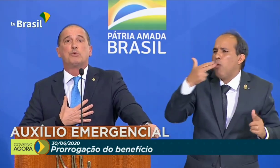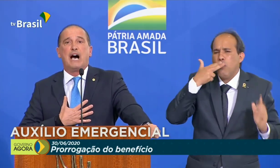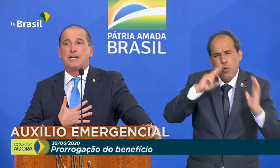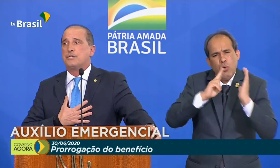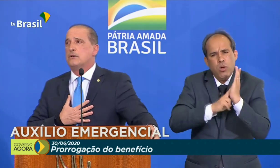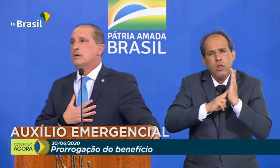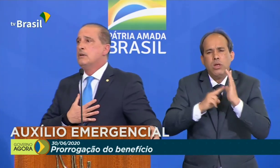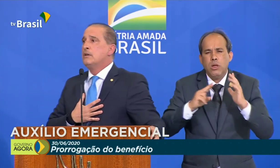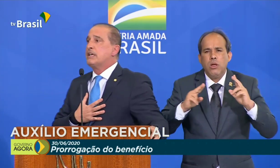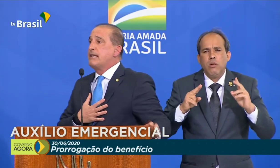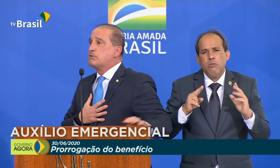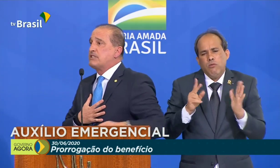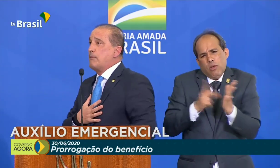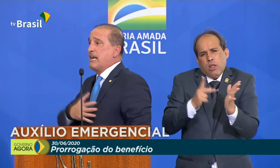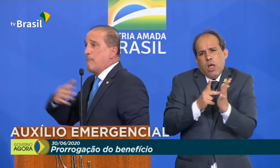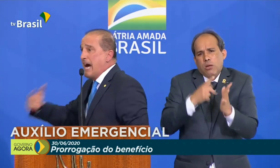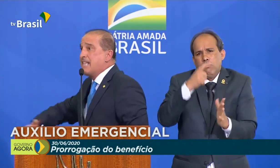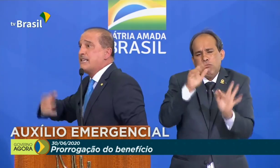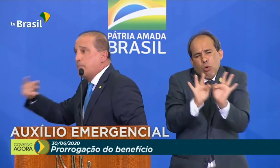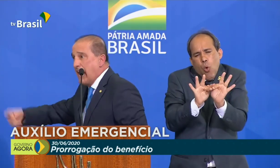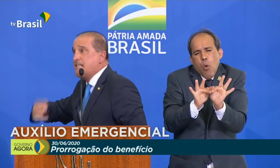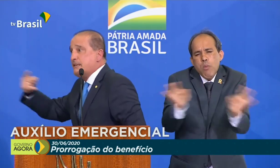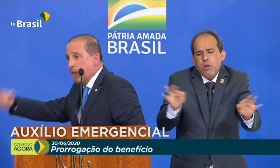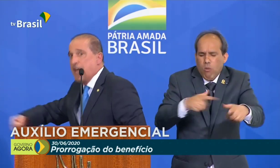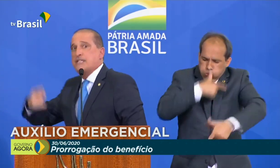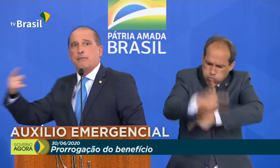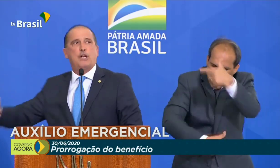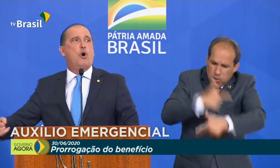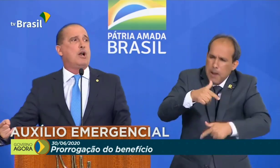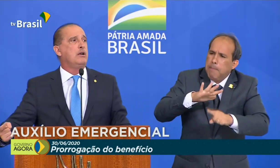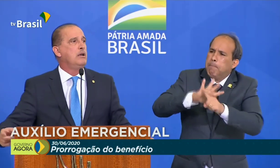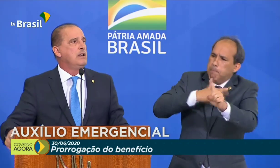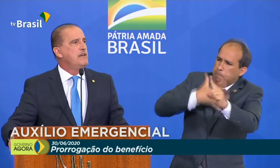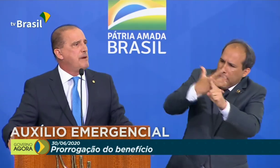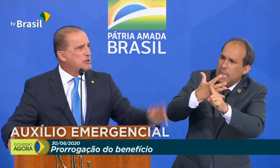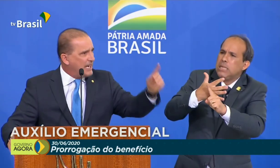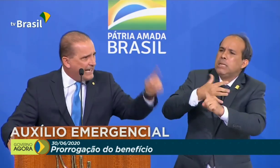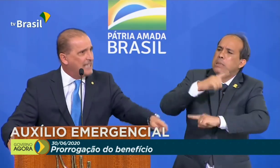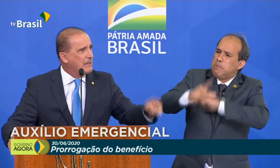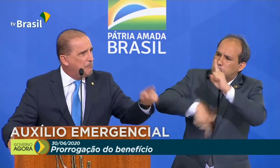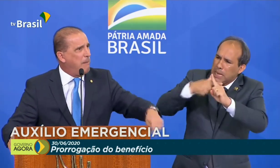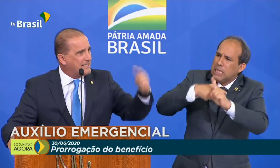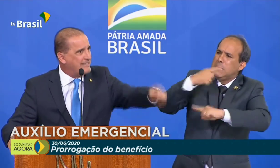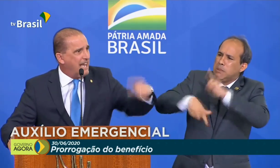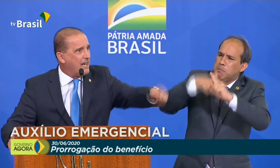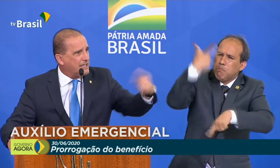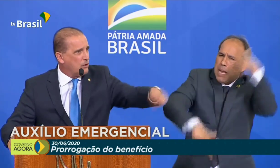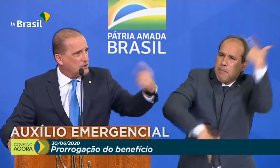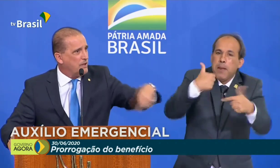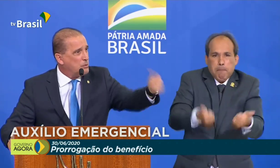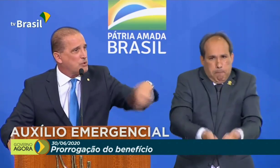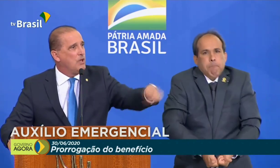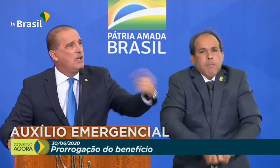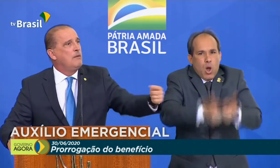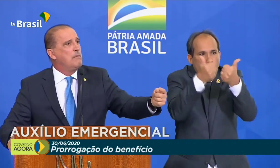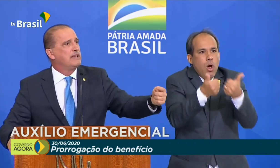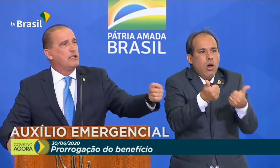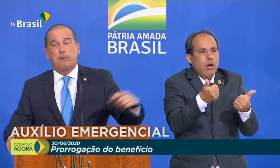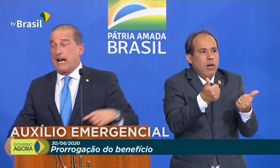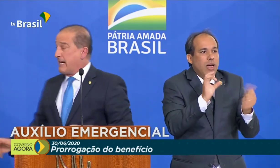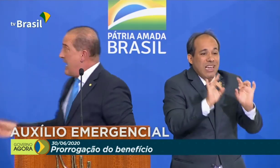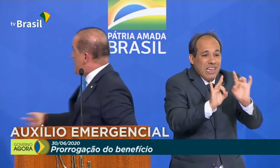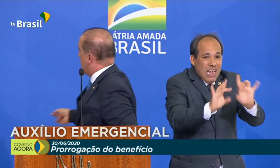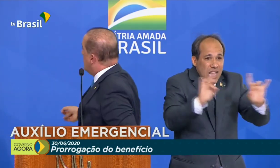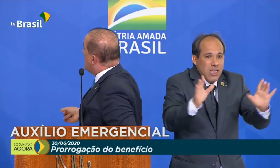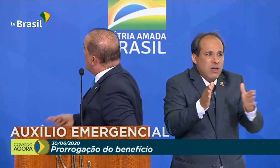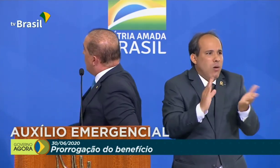reconhecemos com humildade que temos que trabalhar mais e mais e mais e melhor, e vamos a cada parcela que nós vamos mandando